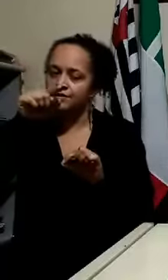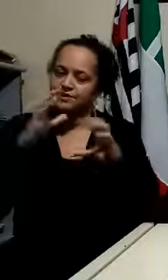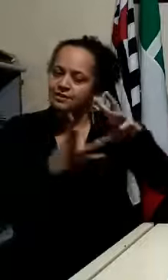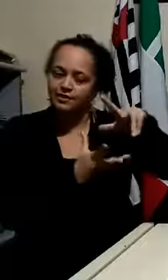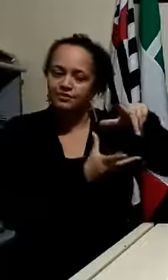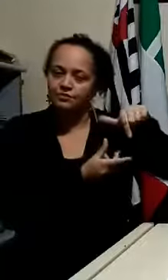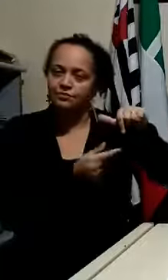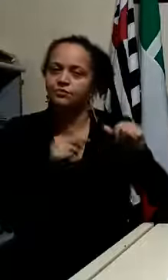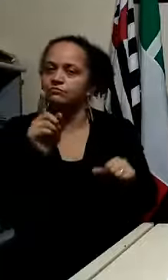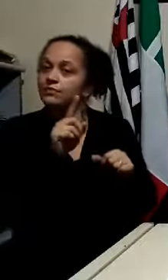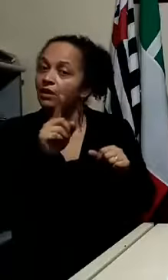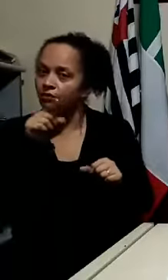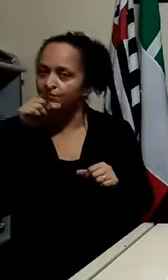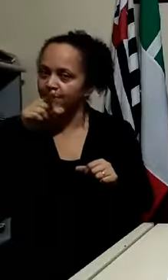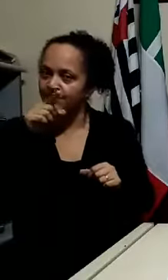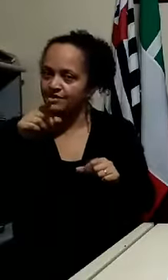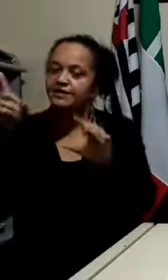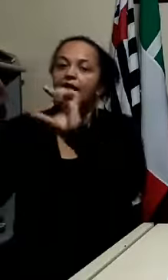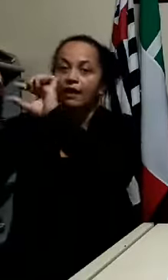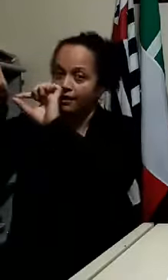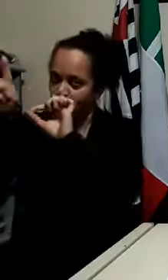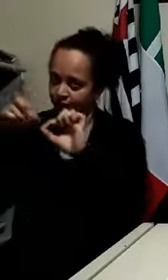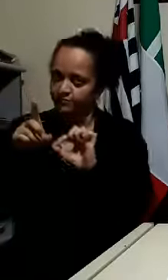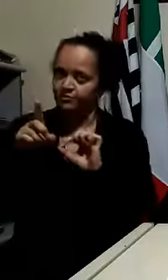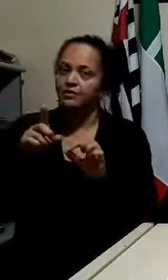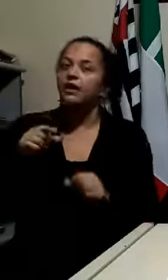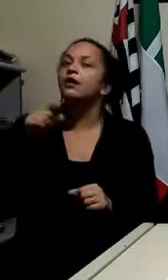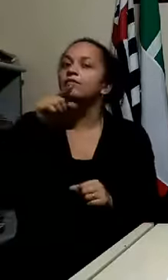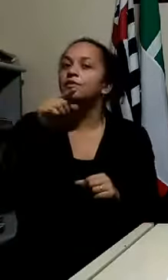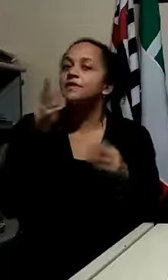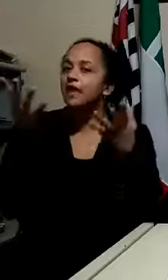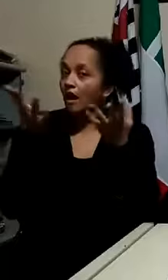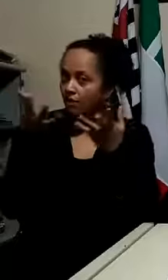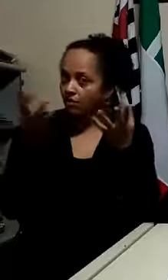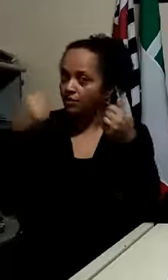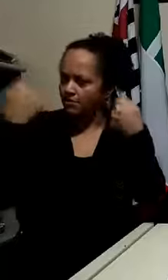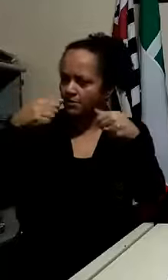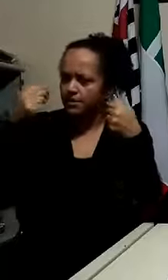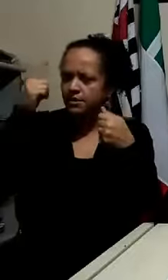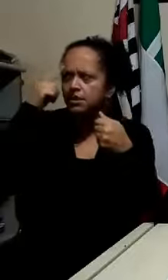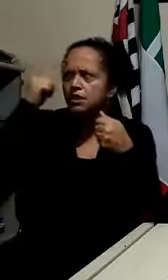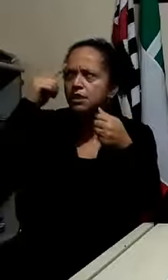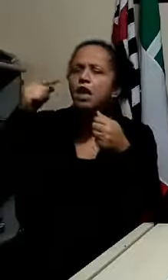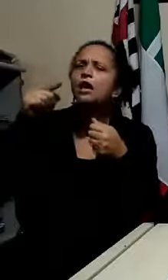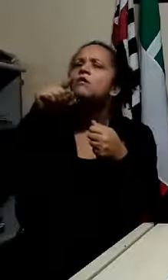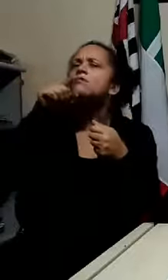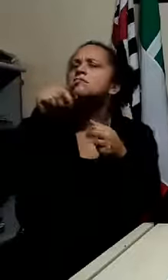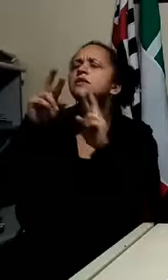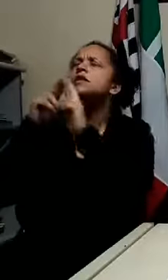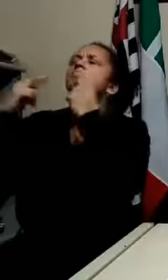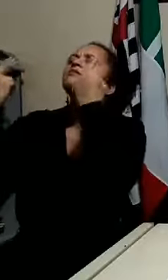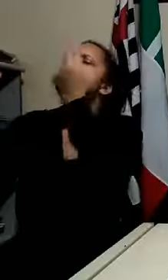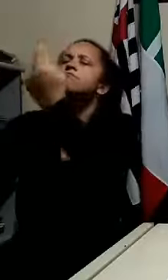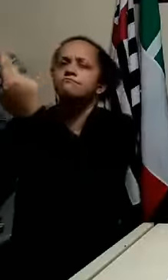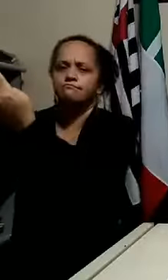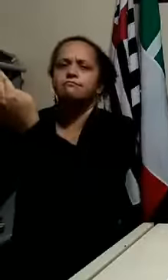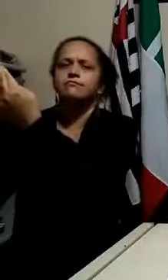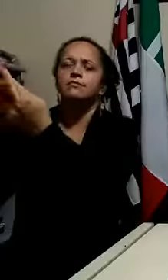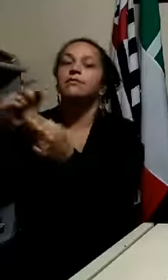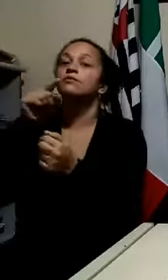de passagem. Nós somos o cidadão do reino, concidadão dos santos, da família